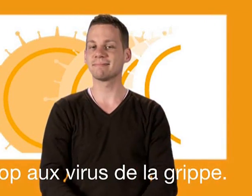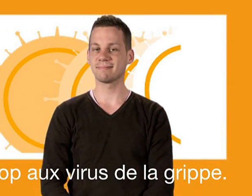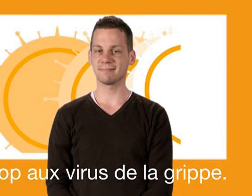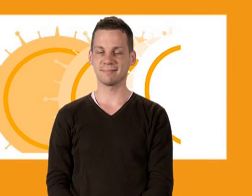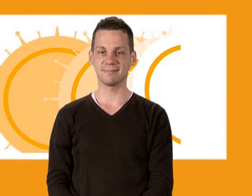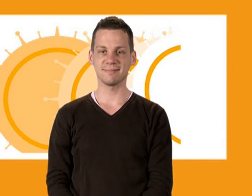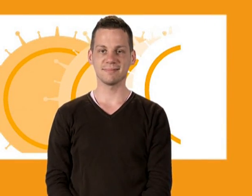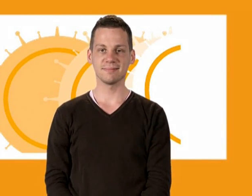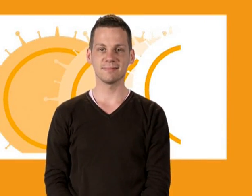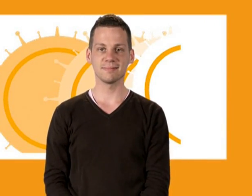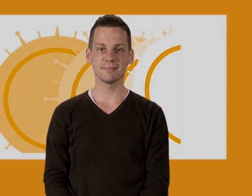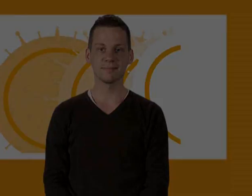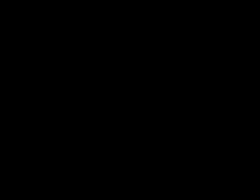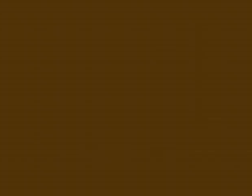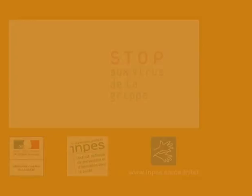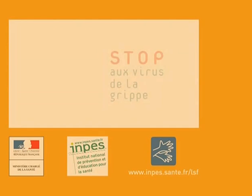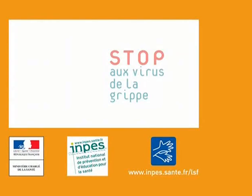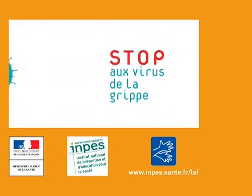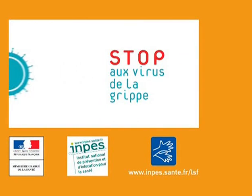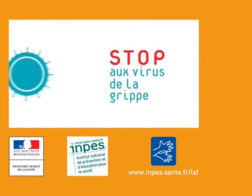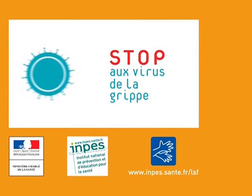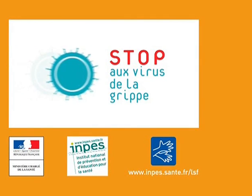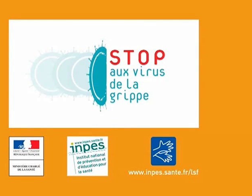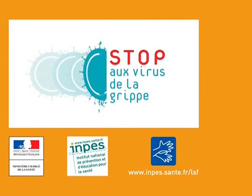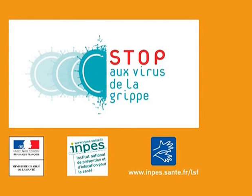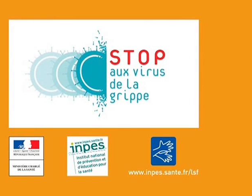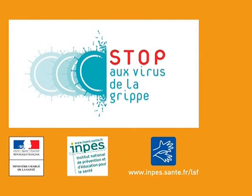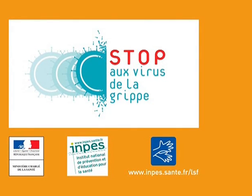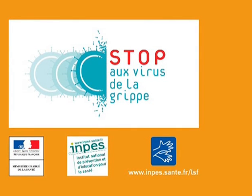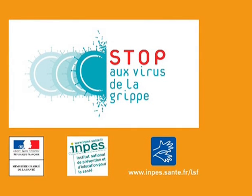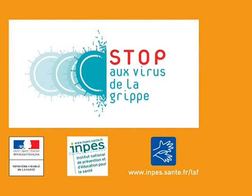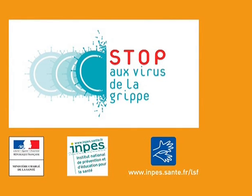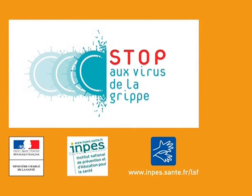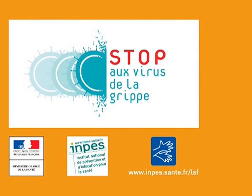Stop au virus de la grippe.